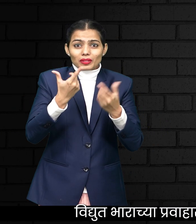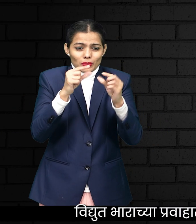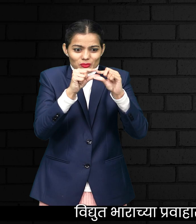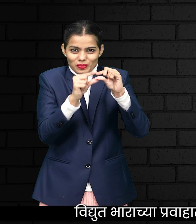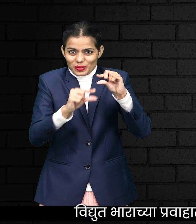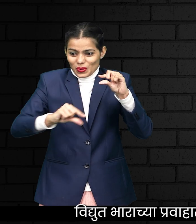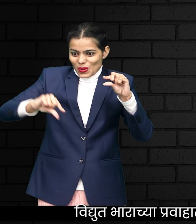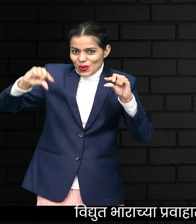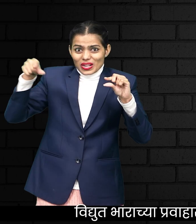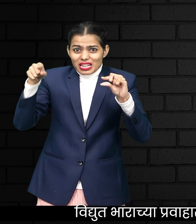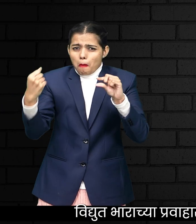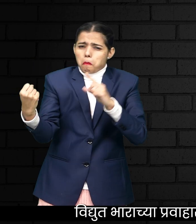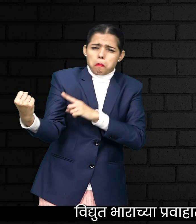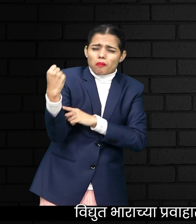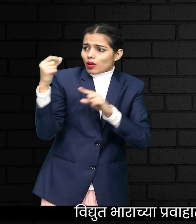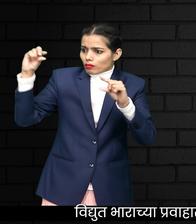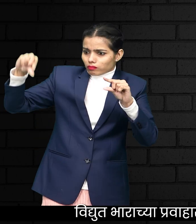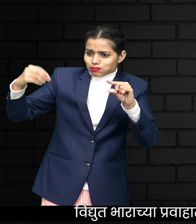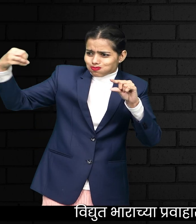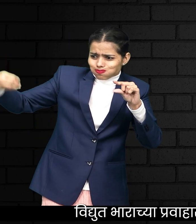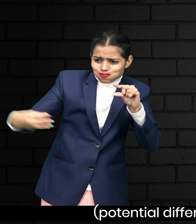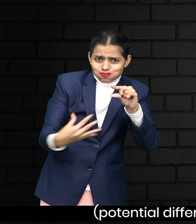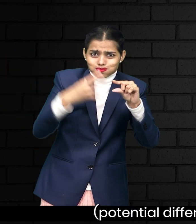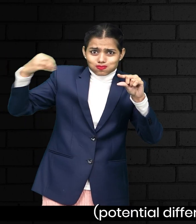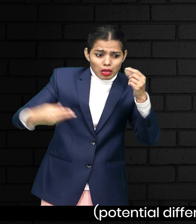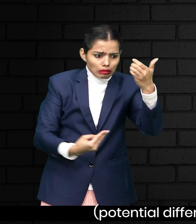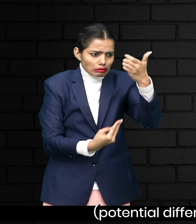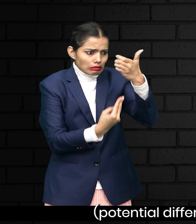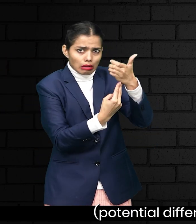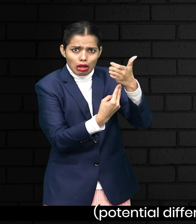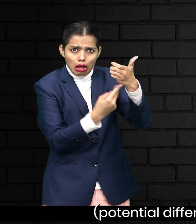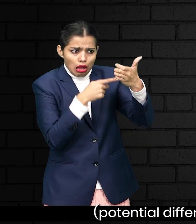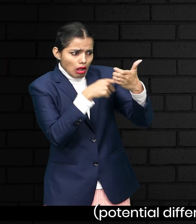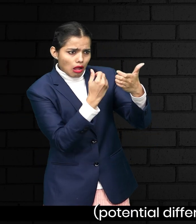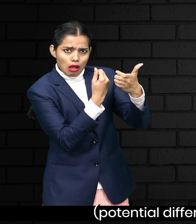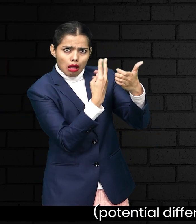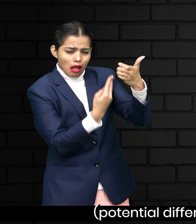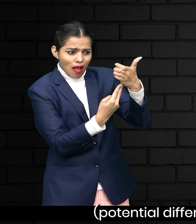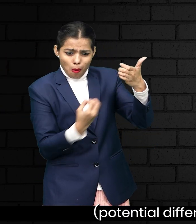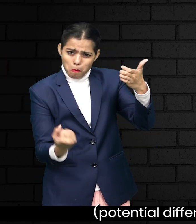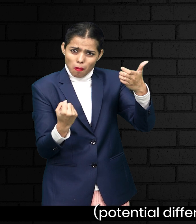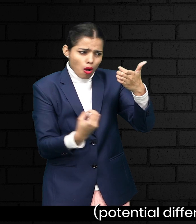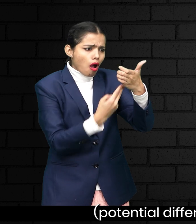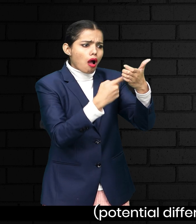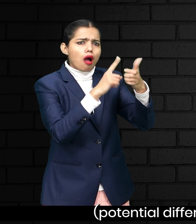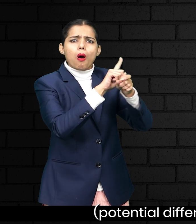विद्युत भाराच्या प्रवाहासाठी आवश्यक असलेला विभवांतर पोटॅन्शियल डिफरन्स बॅटरीद्वारे पुरविला जातो.